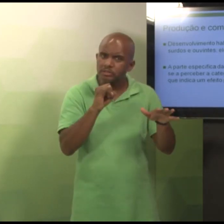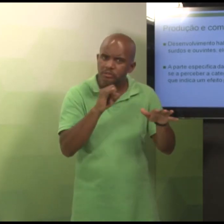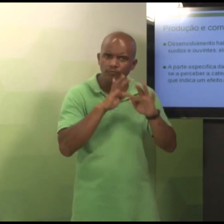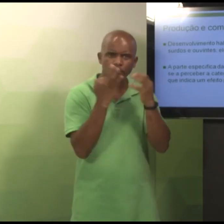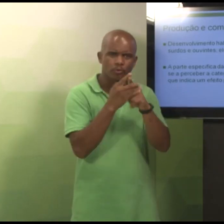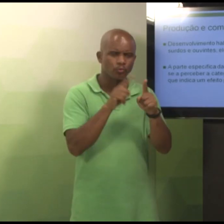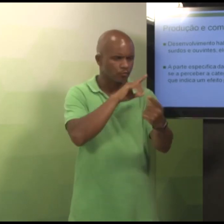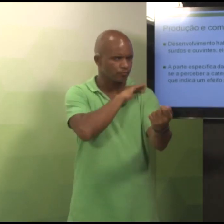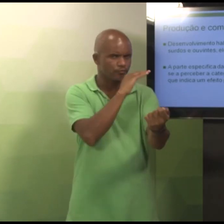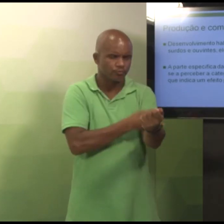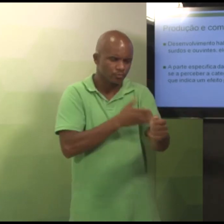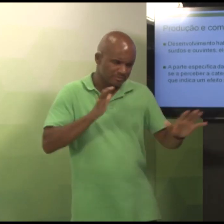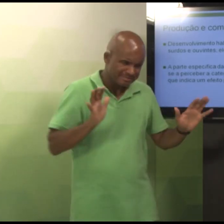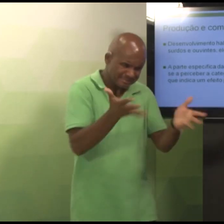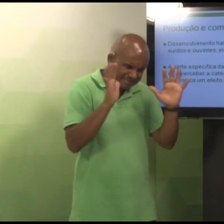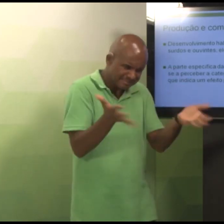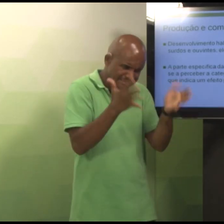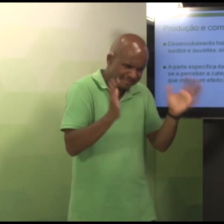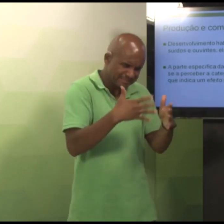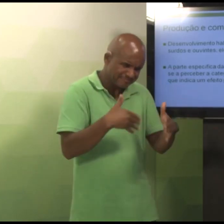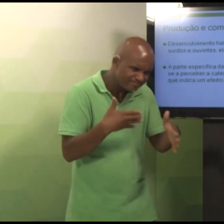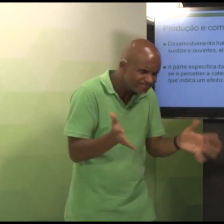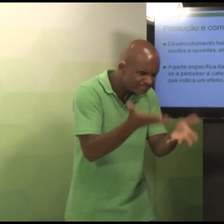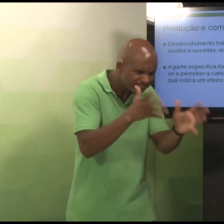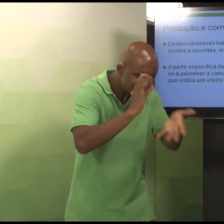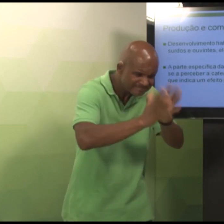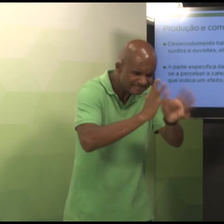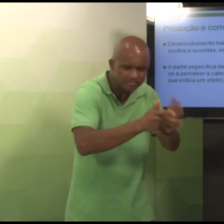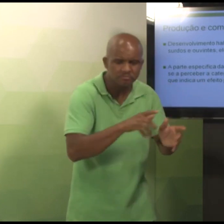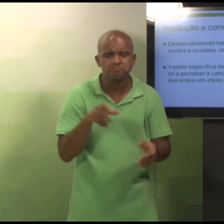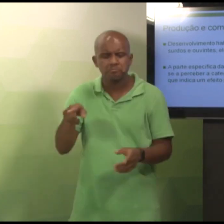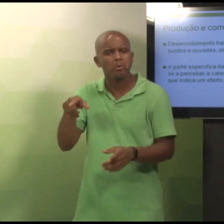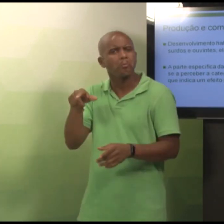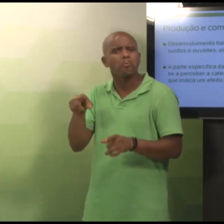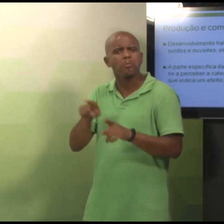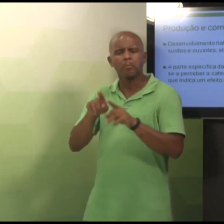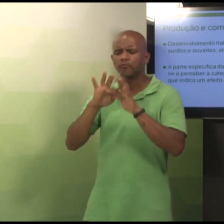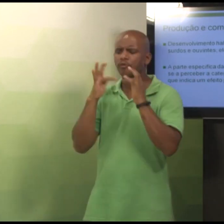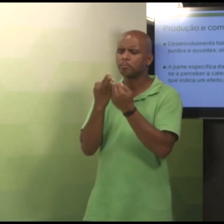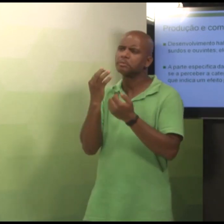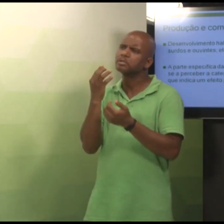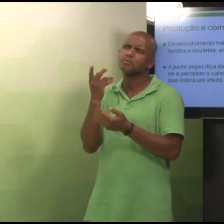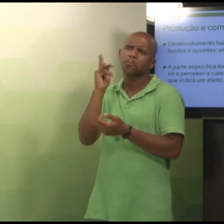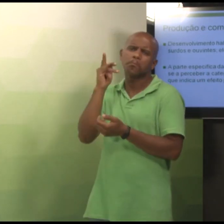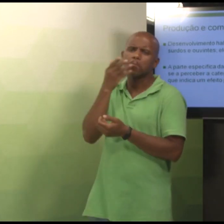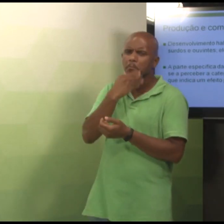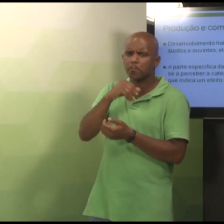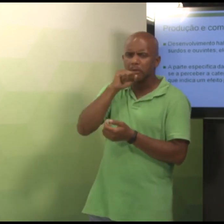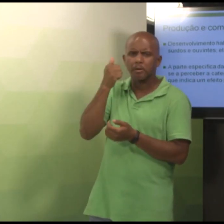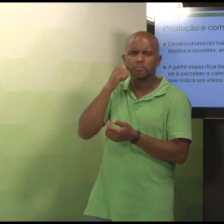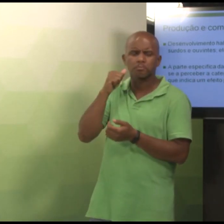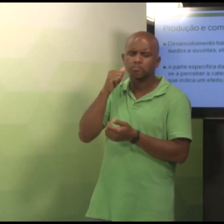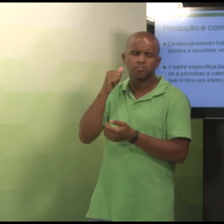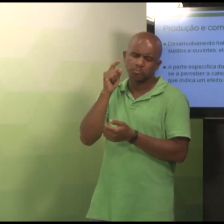haja estímulo, força, não veja como coitadinho. No contexto familiar de